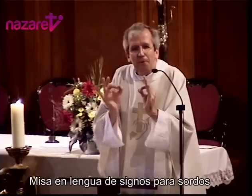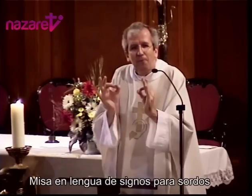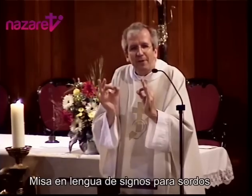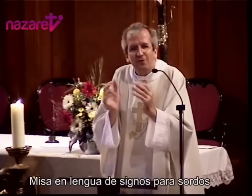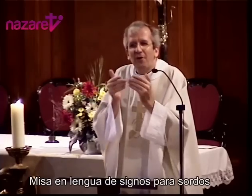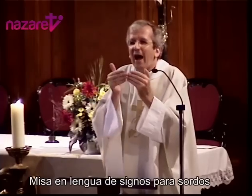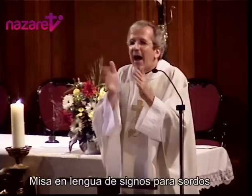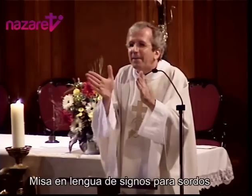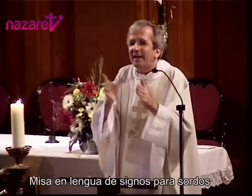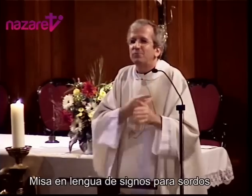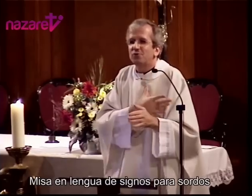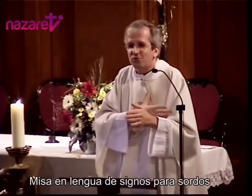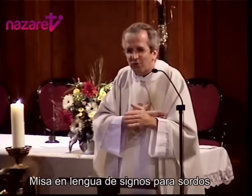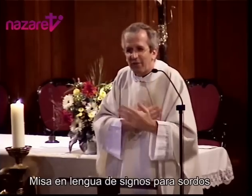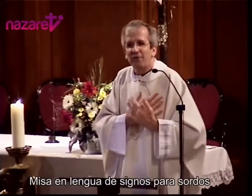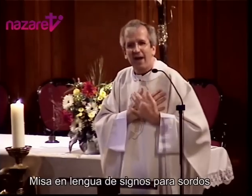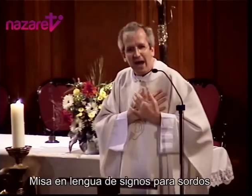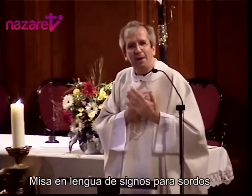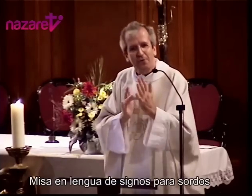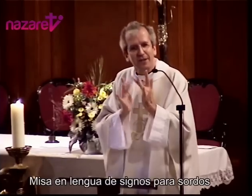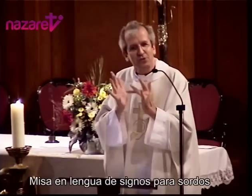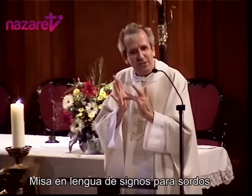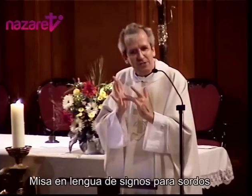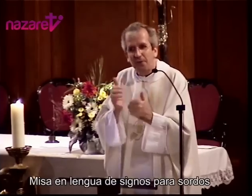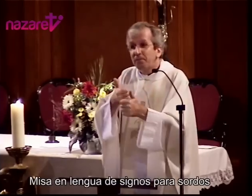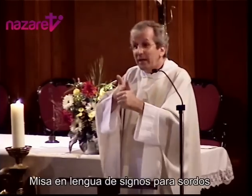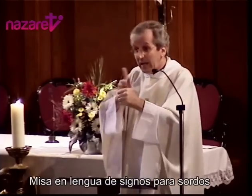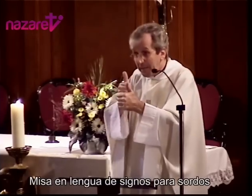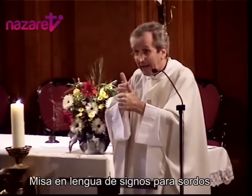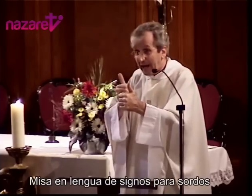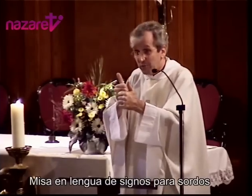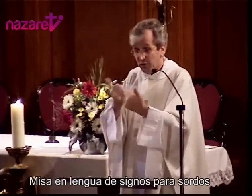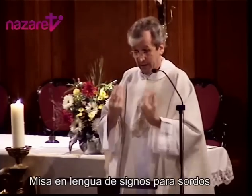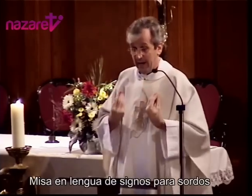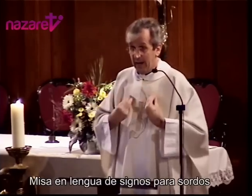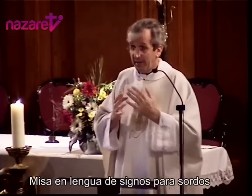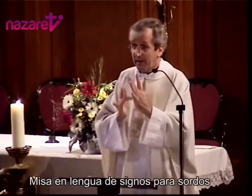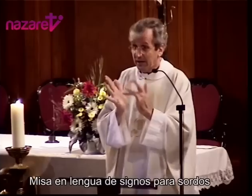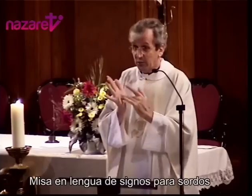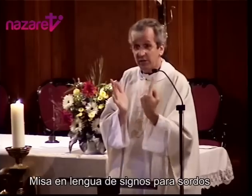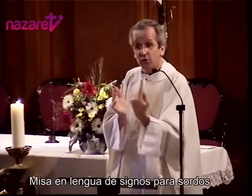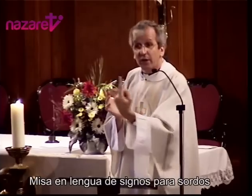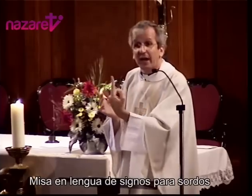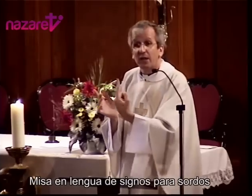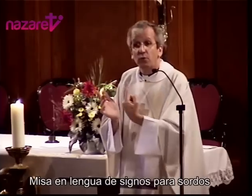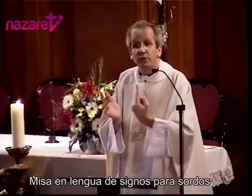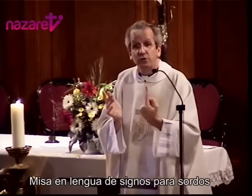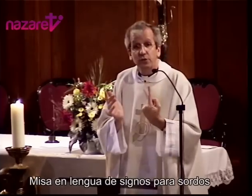un momento abriéramos nuestro corazón al amor de Jesucristo, imitáramos la vida de Jesucristo cada uno de nosotros,